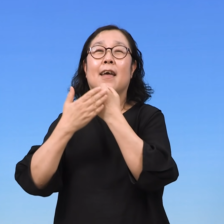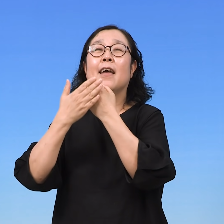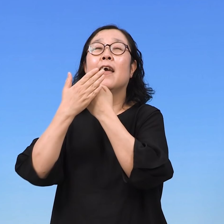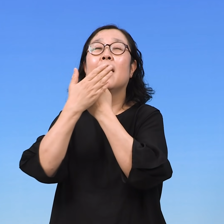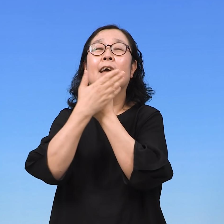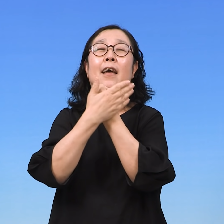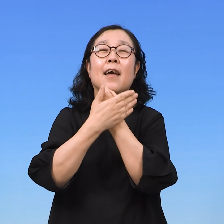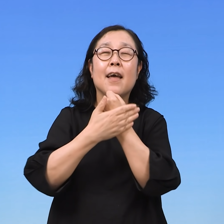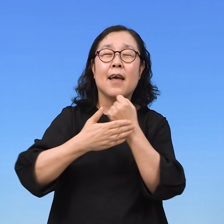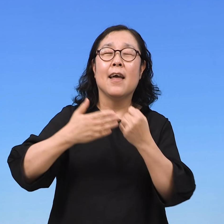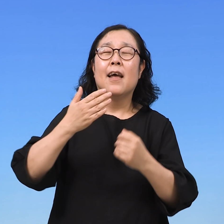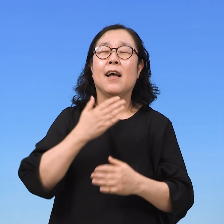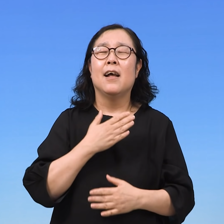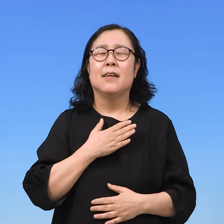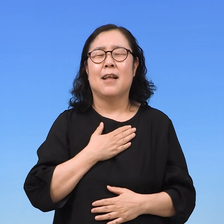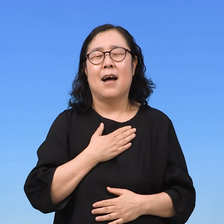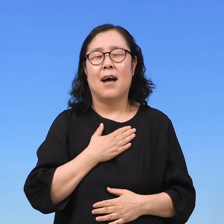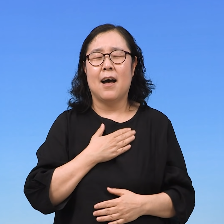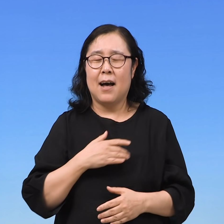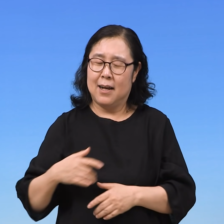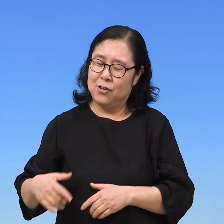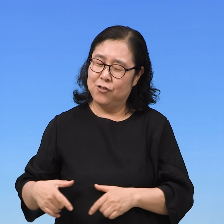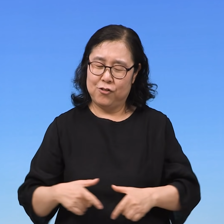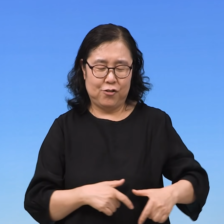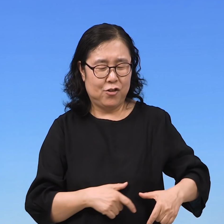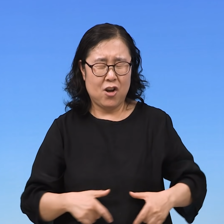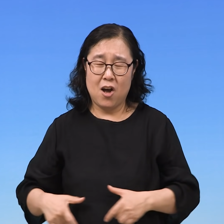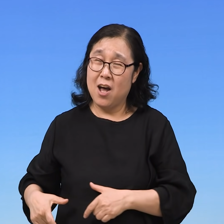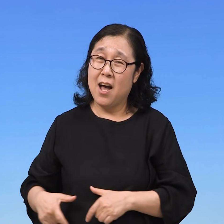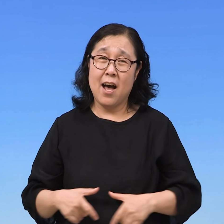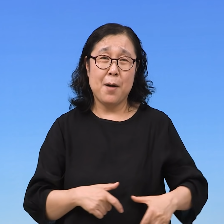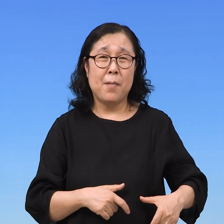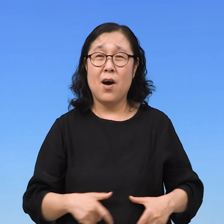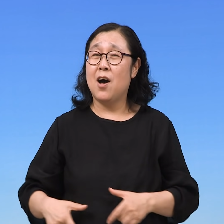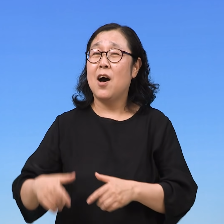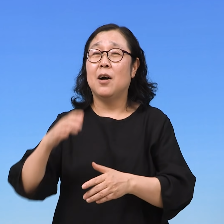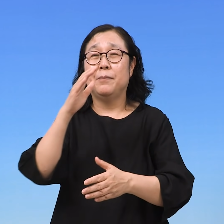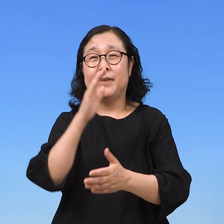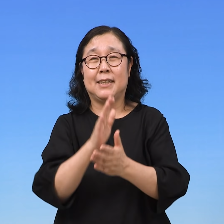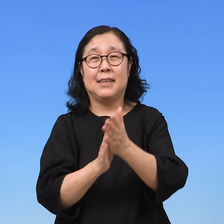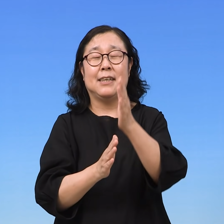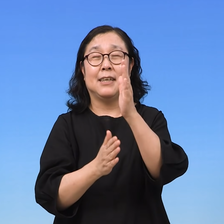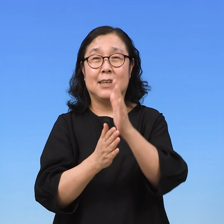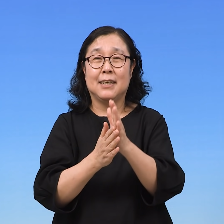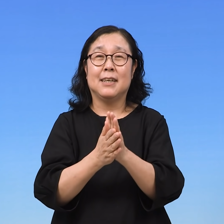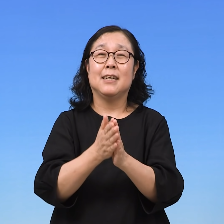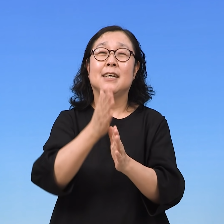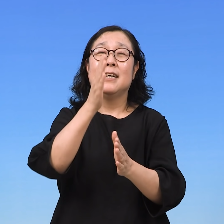내 온 마음을 다하여 나 주저함 없이